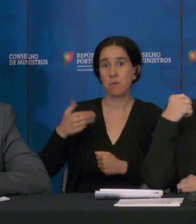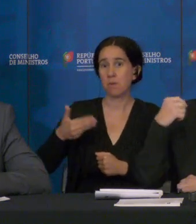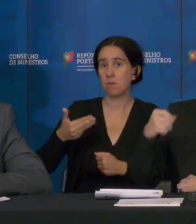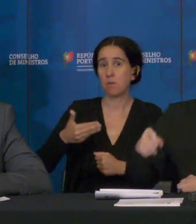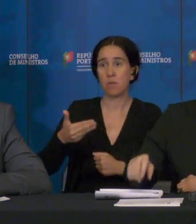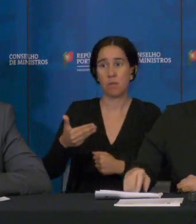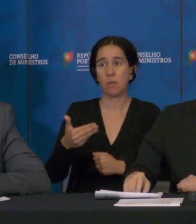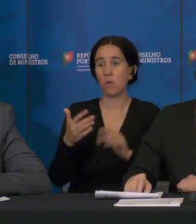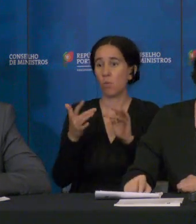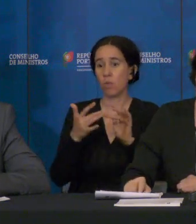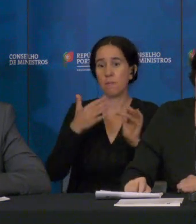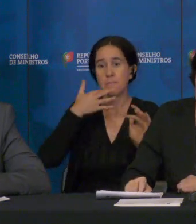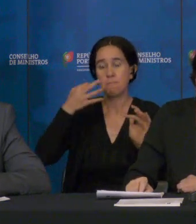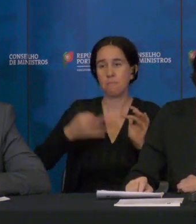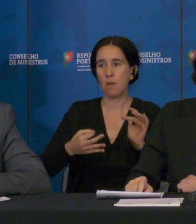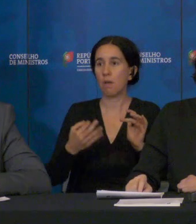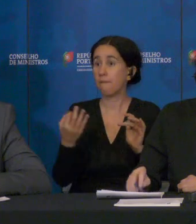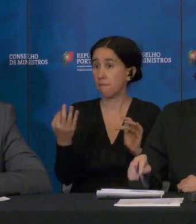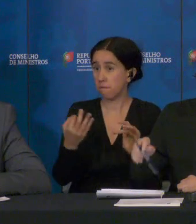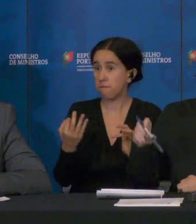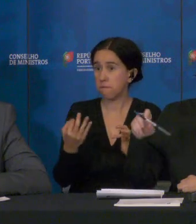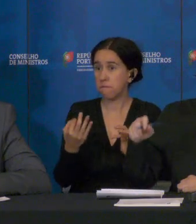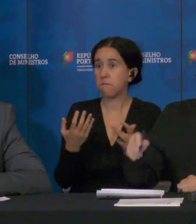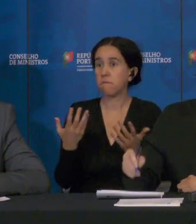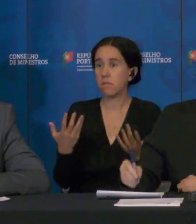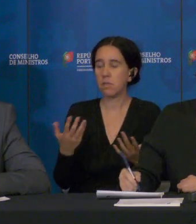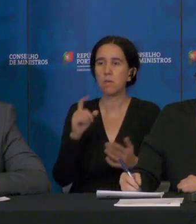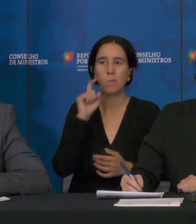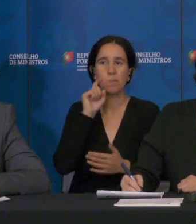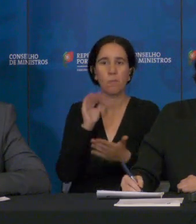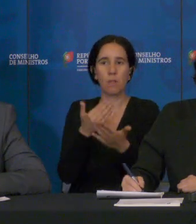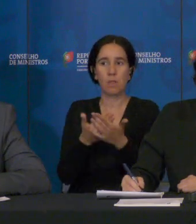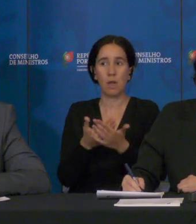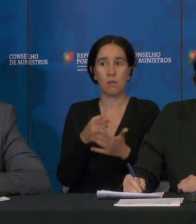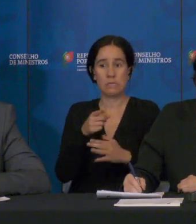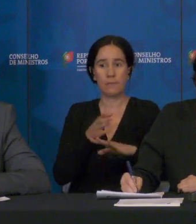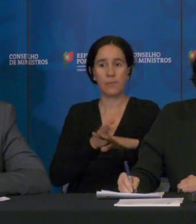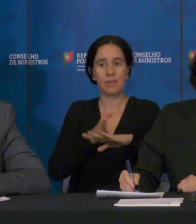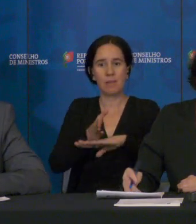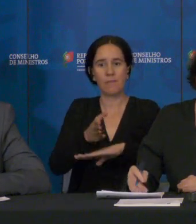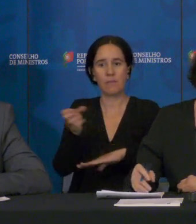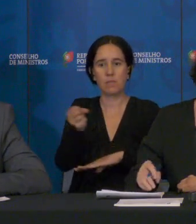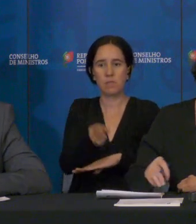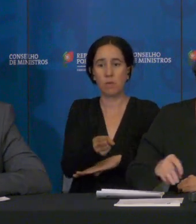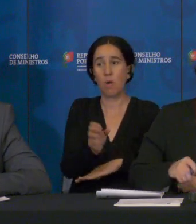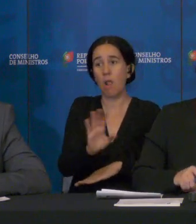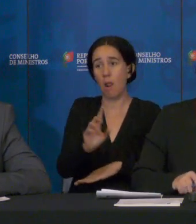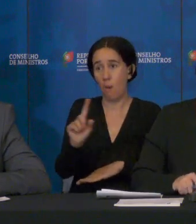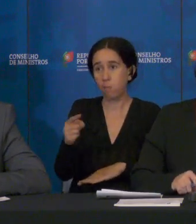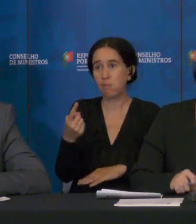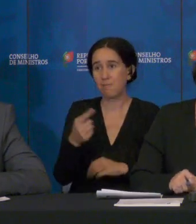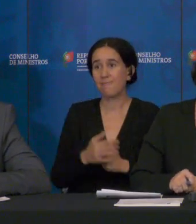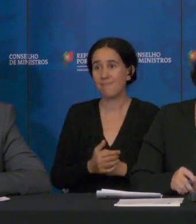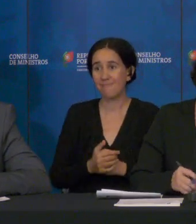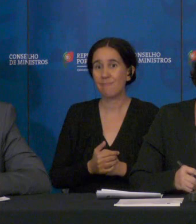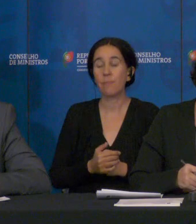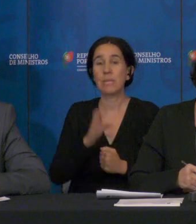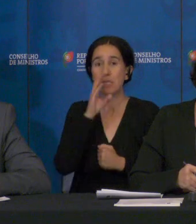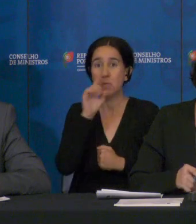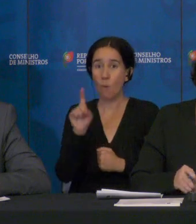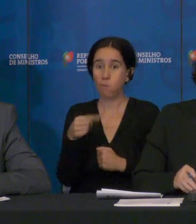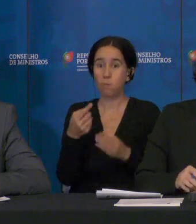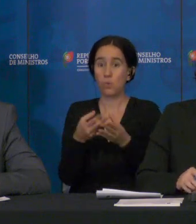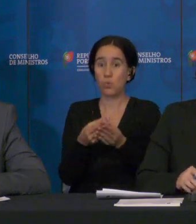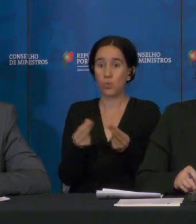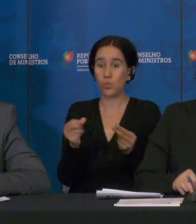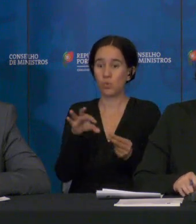sistematicamente todos os contactos, no sentido até de assegurar que esta intervenção não se fizesse. Se tivesse havido uma